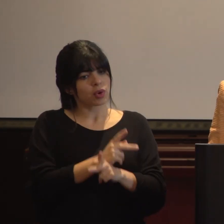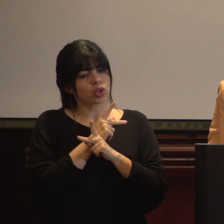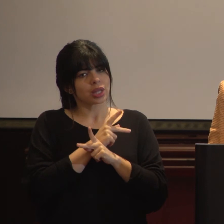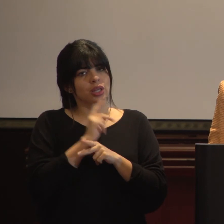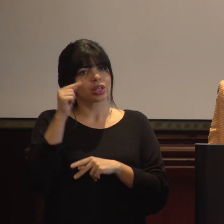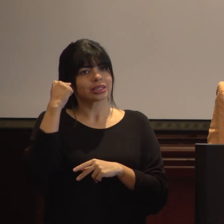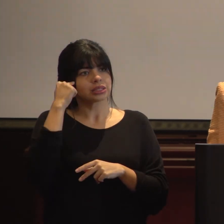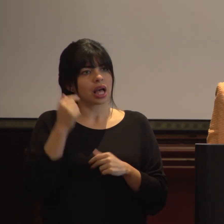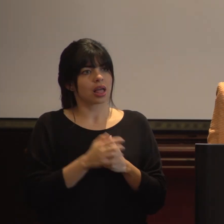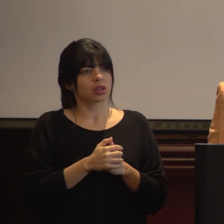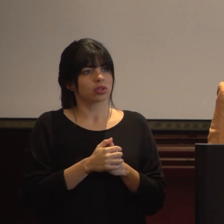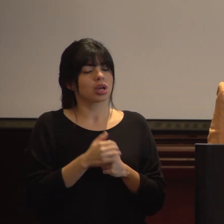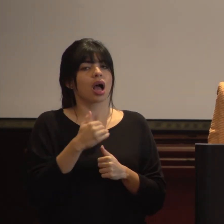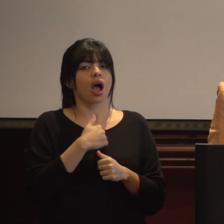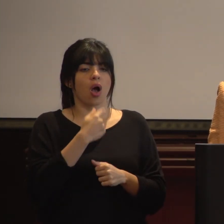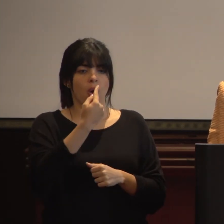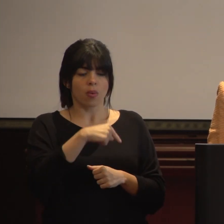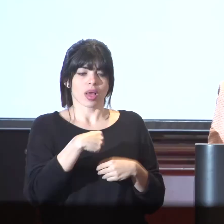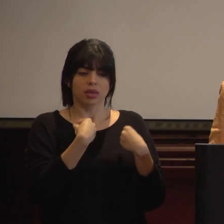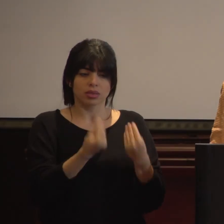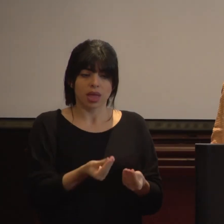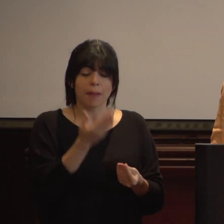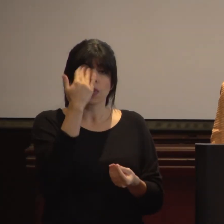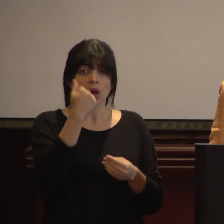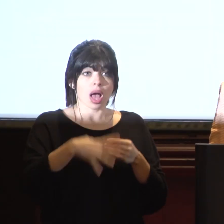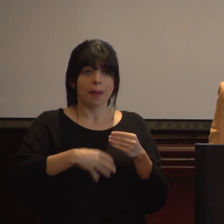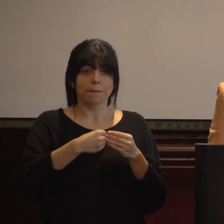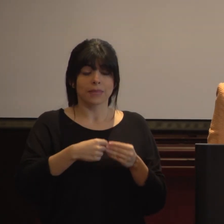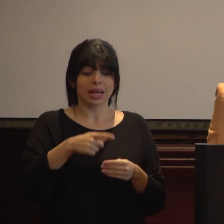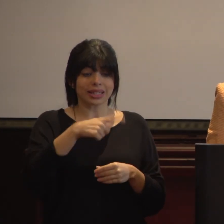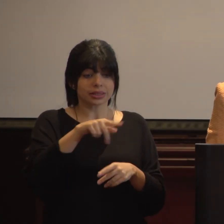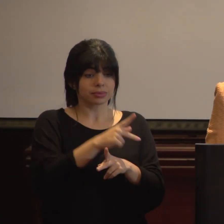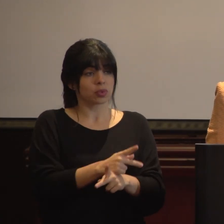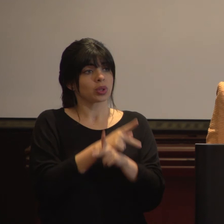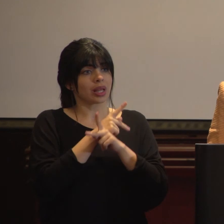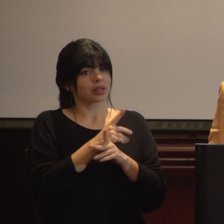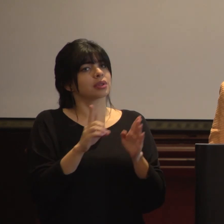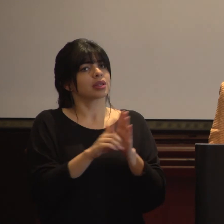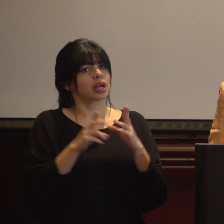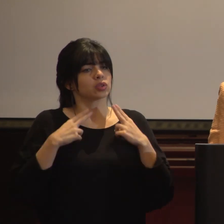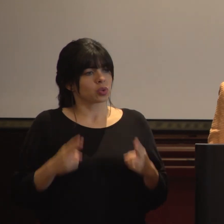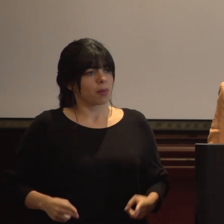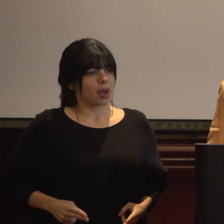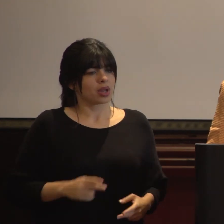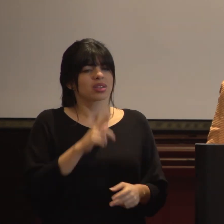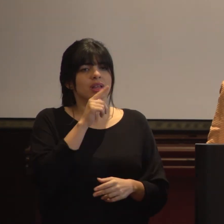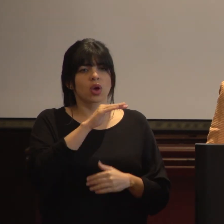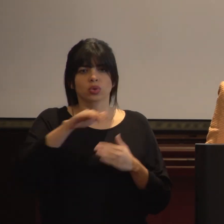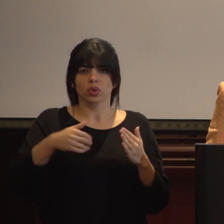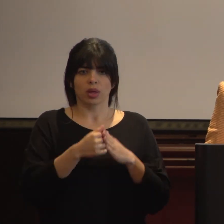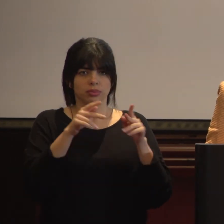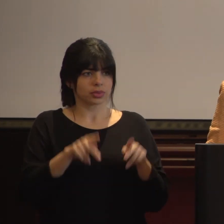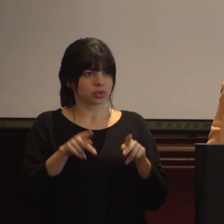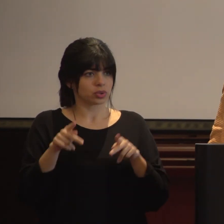los estados tenemos la obligación de brindarles Porque además esa protección es un derecho humano de todas las